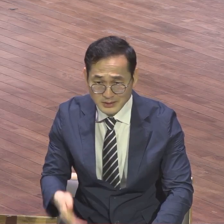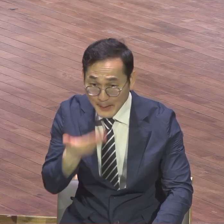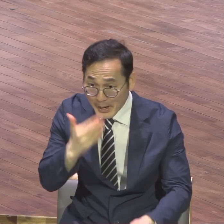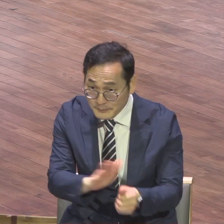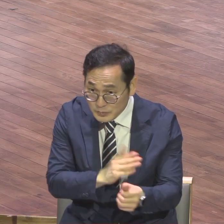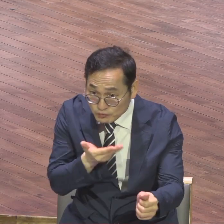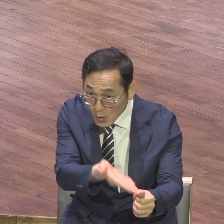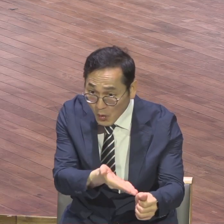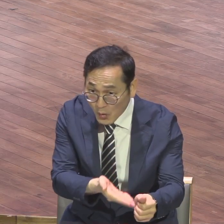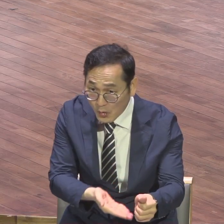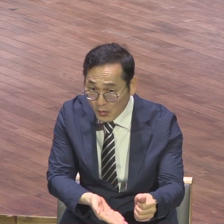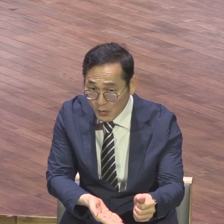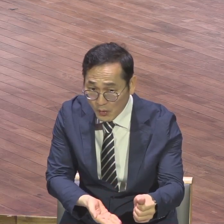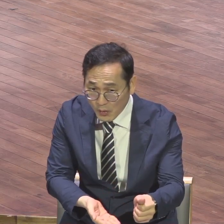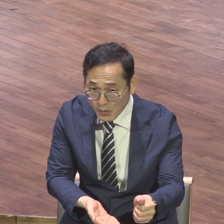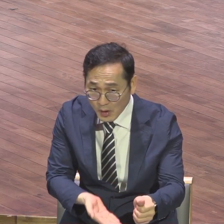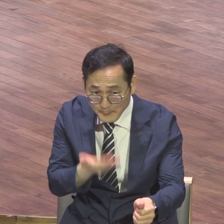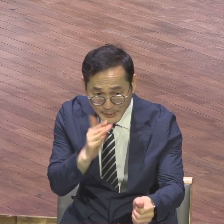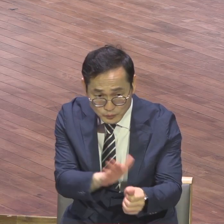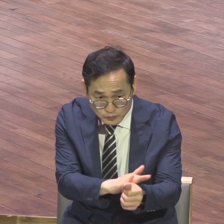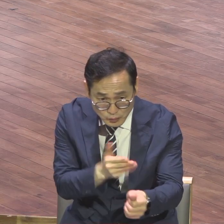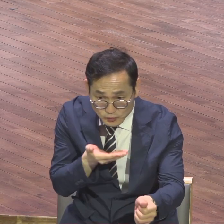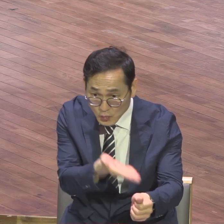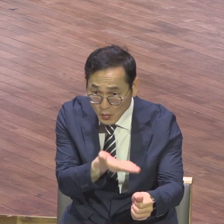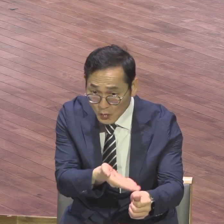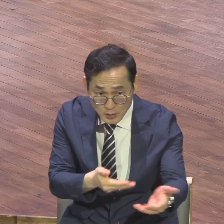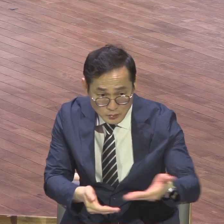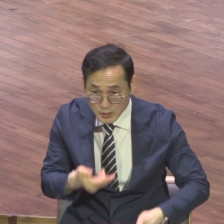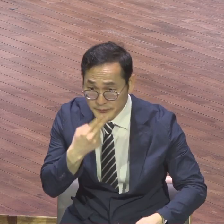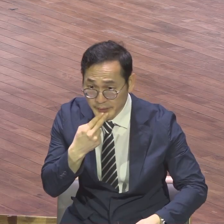얻어먹어요. 그 내가 이것들 상대 못하겠구나.